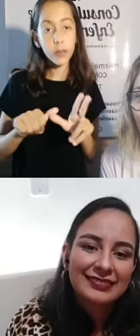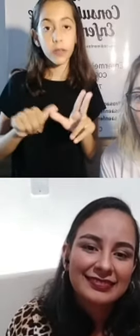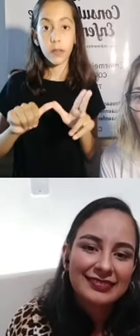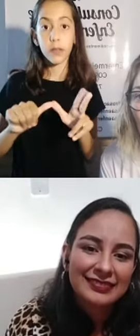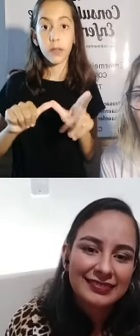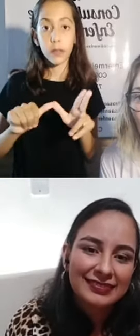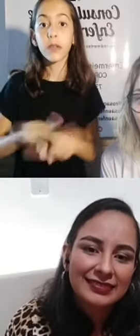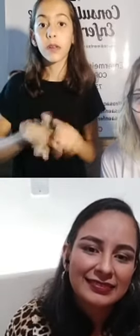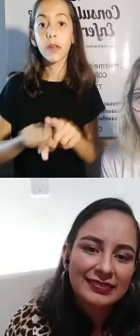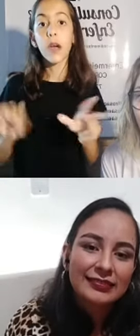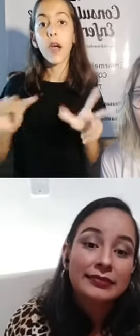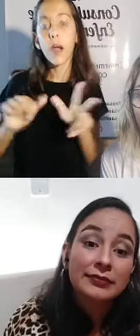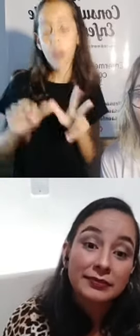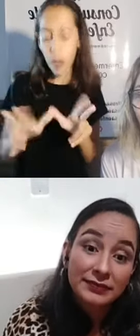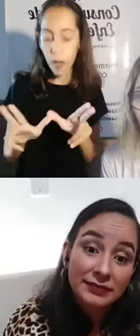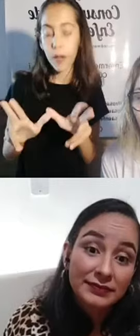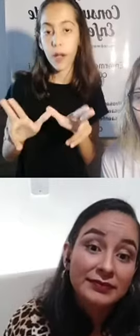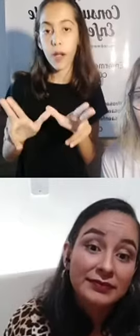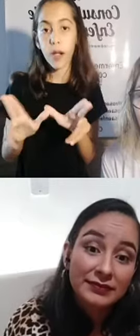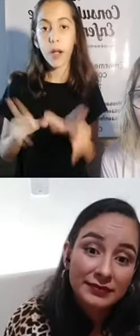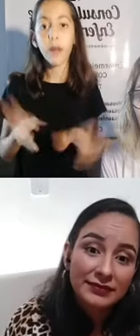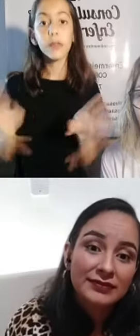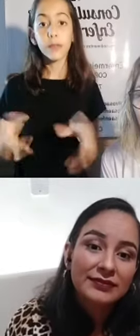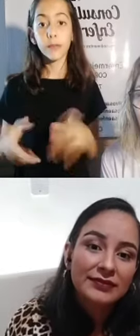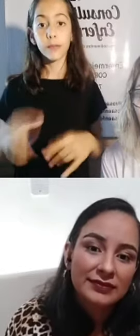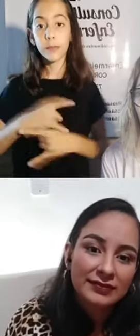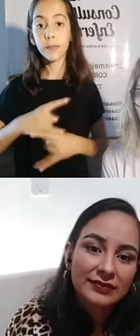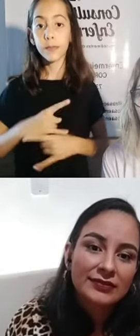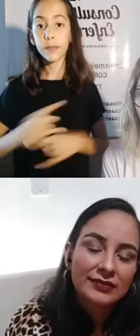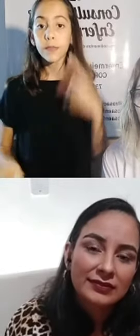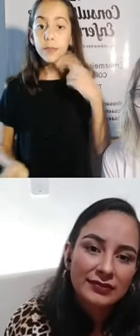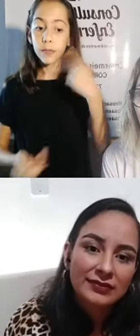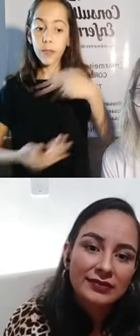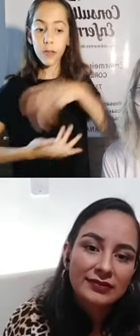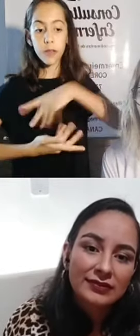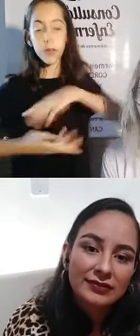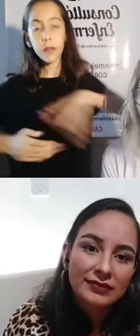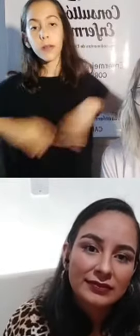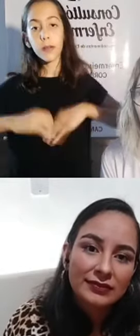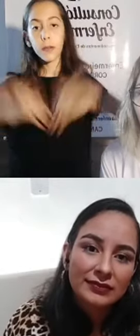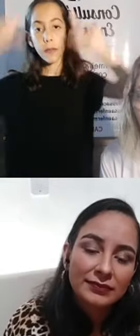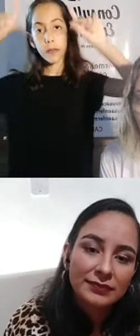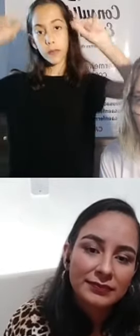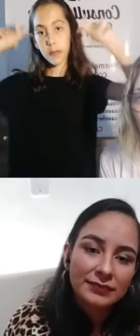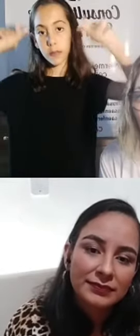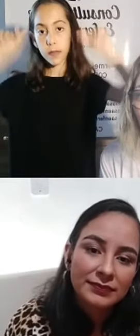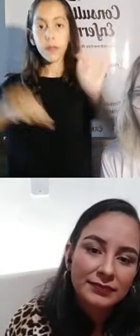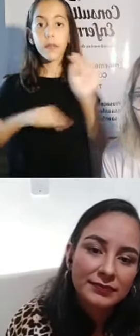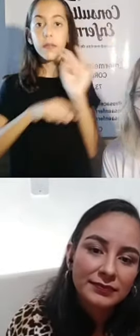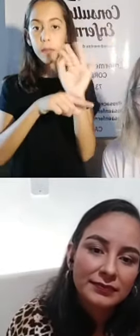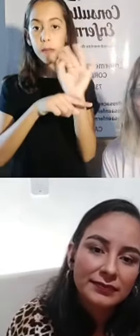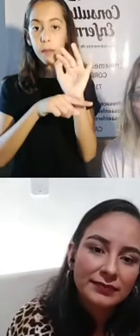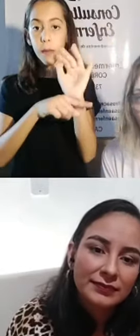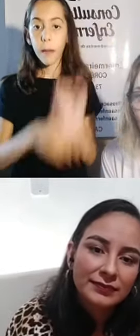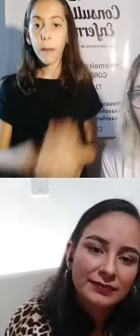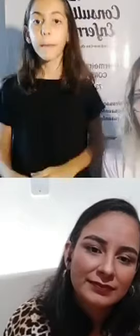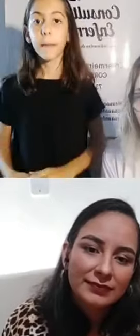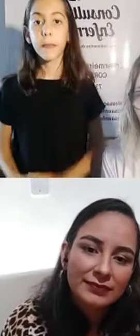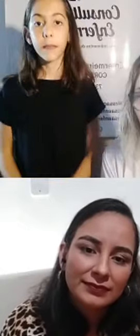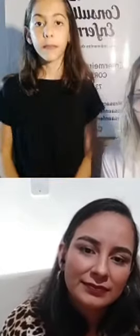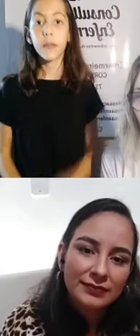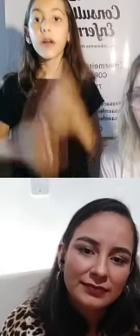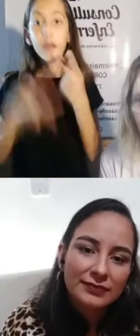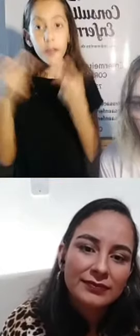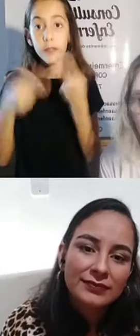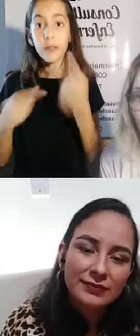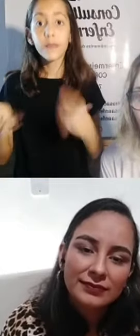tem nos acompanhado nesses momentos, né? Justamente também para ter a informação que compete a eles também